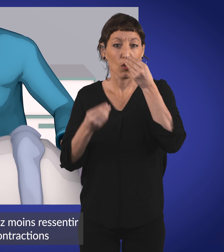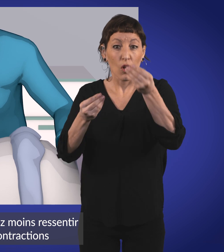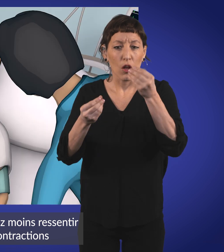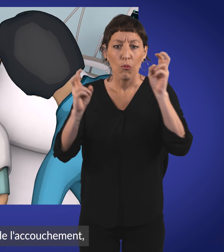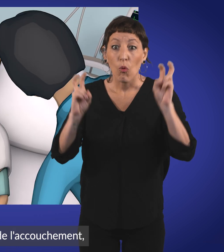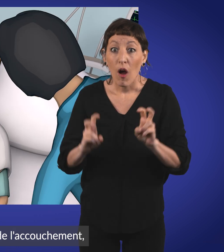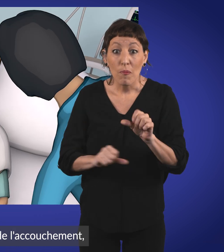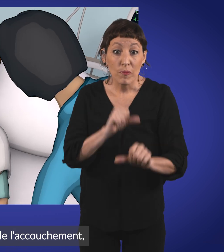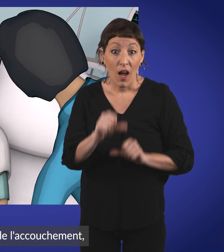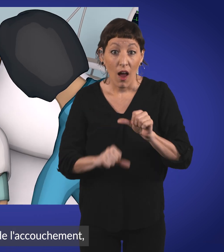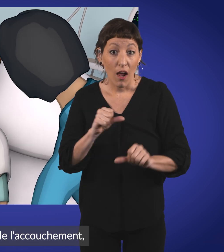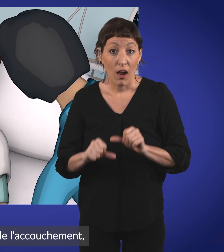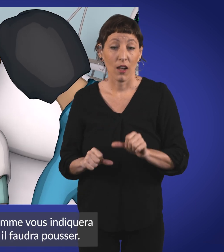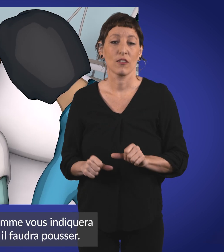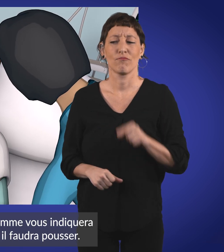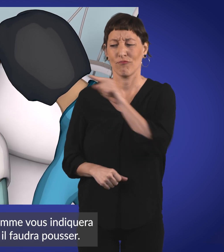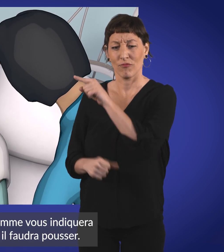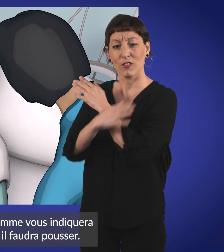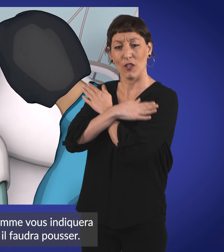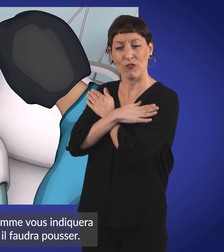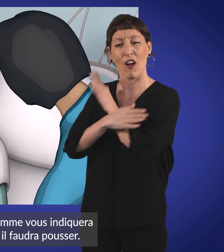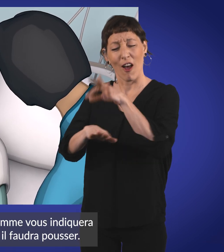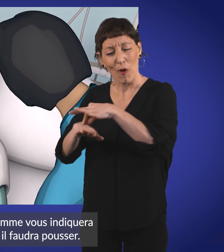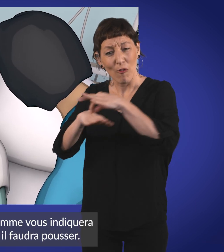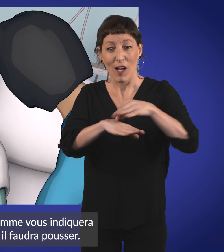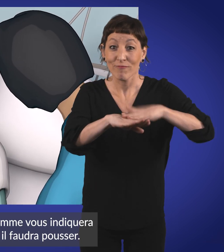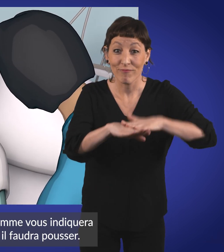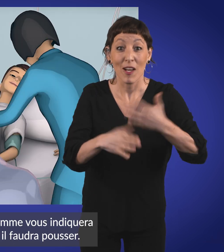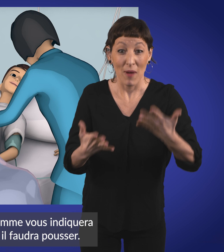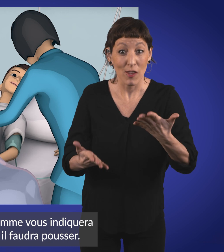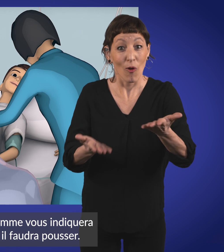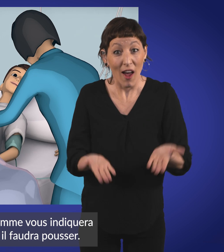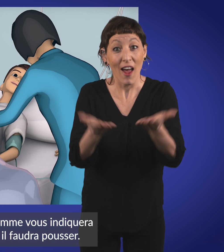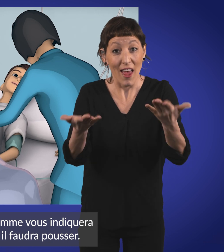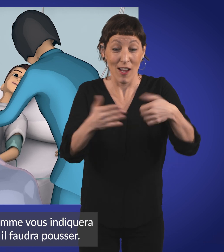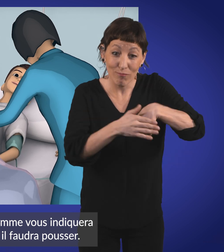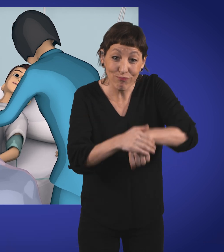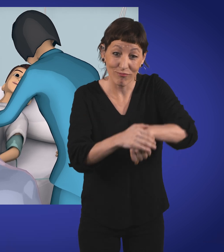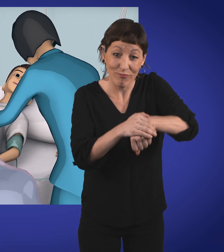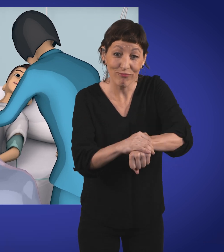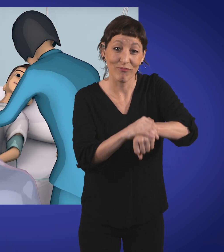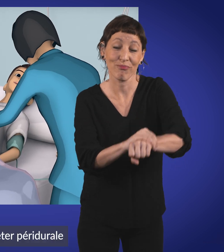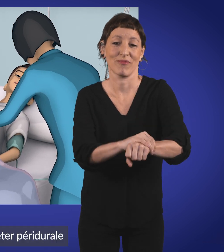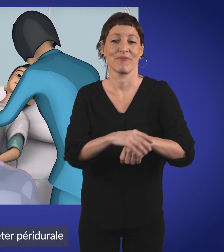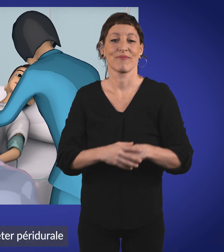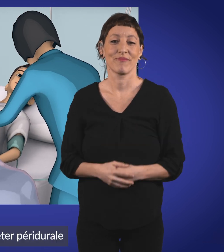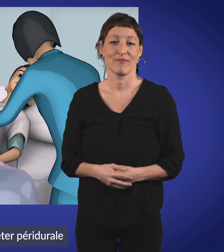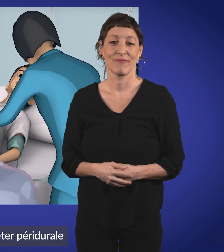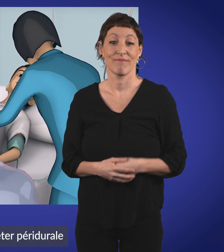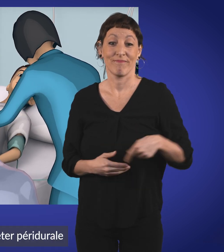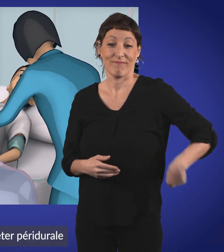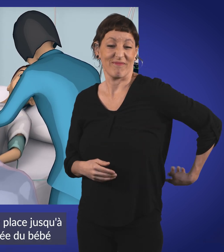les contractions au moment de l'accouchement, mais la sage-femme vous indiquera alors quand il faudra pousser. Le